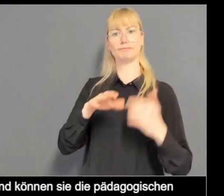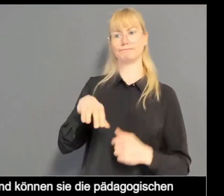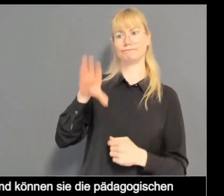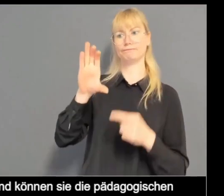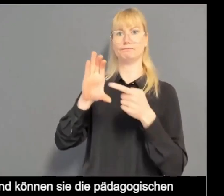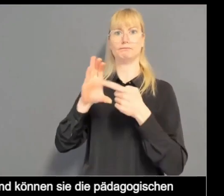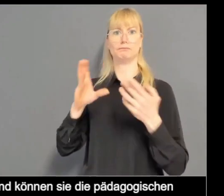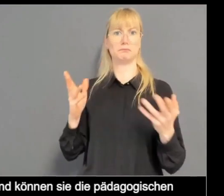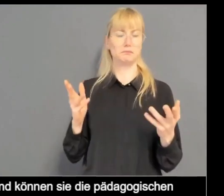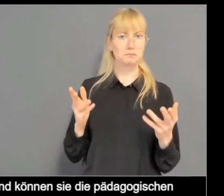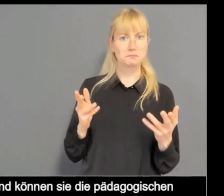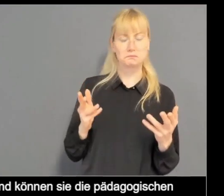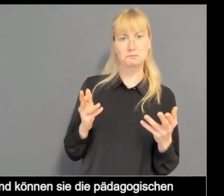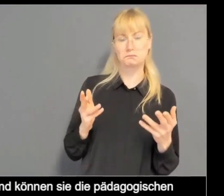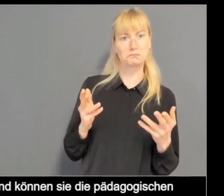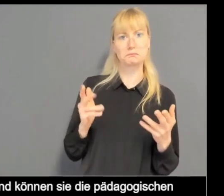Zugangsbeschränkungen,